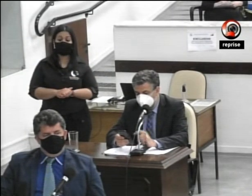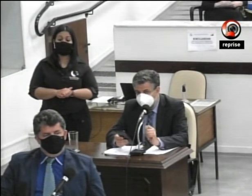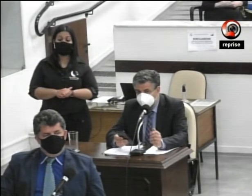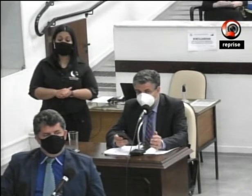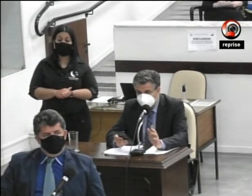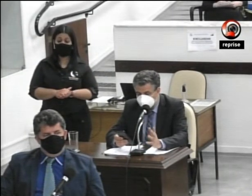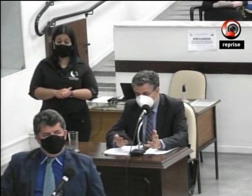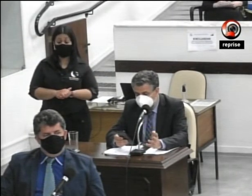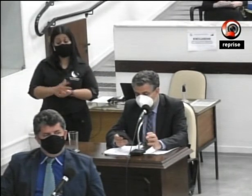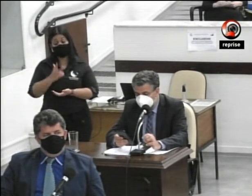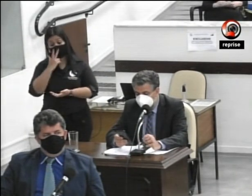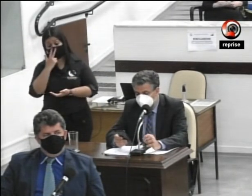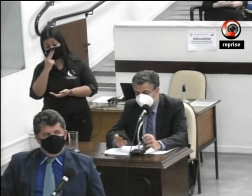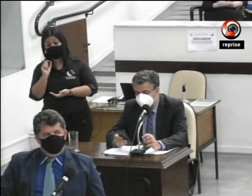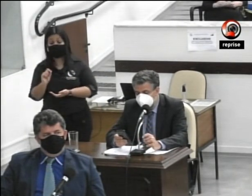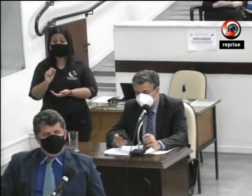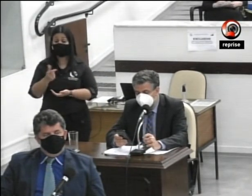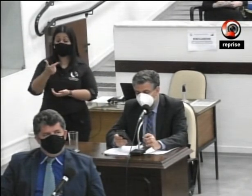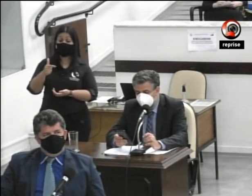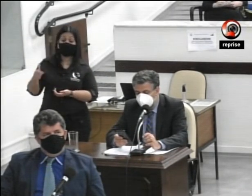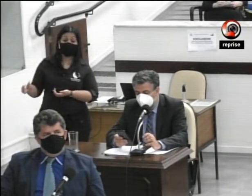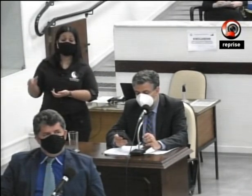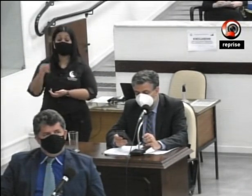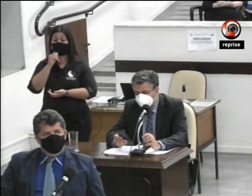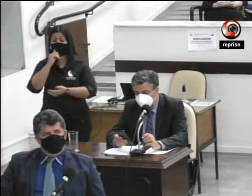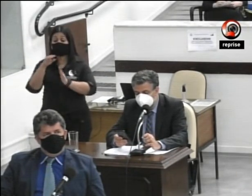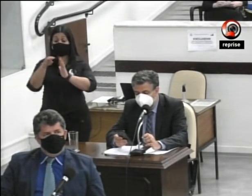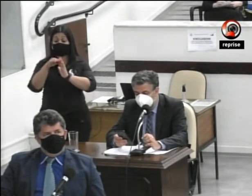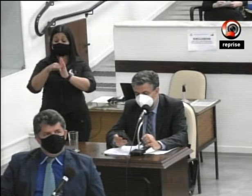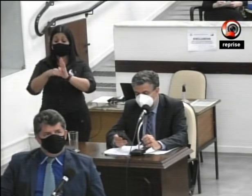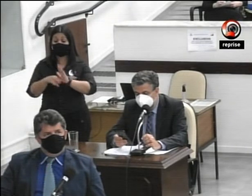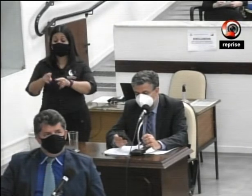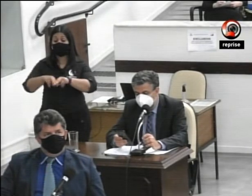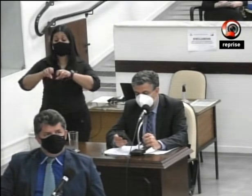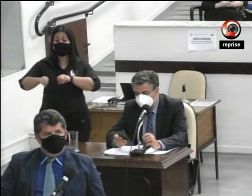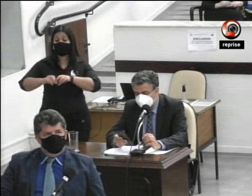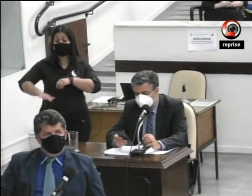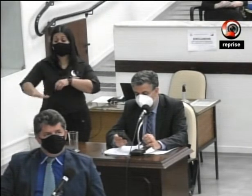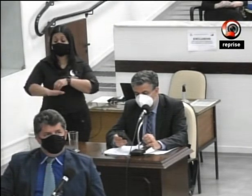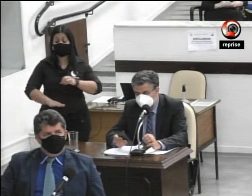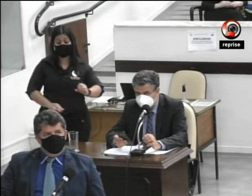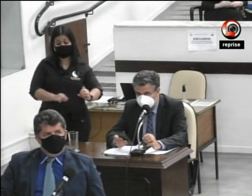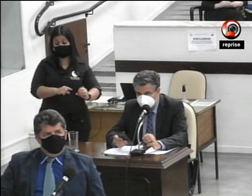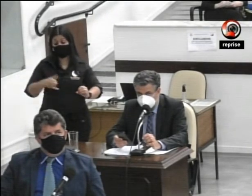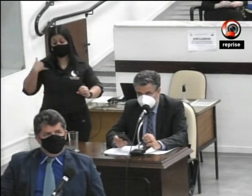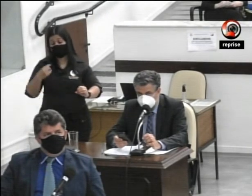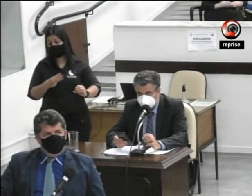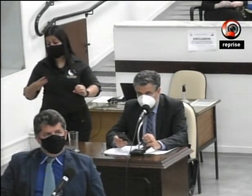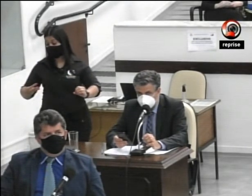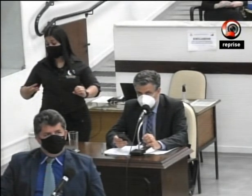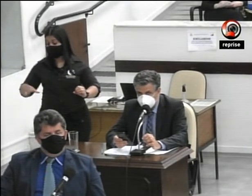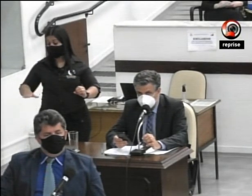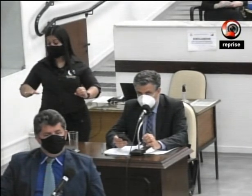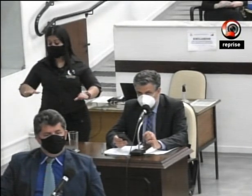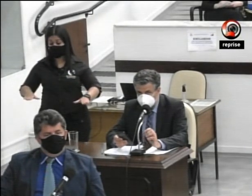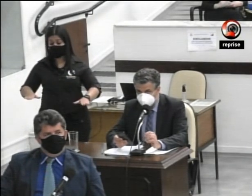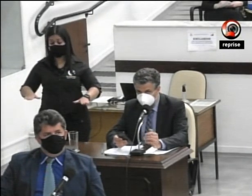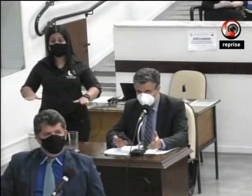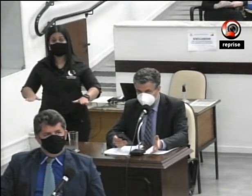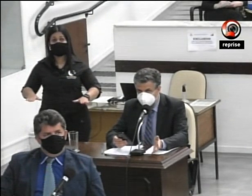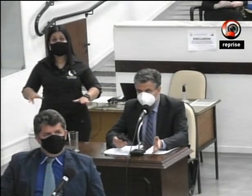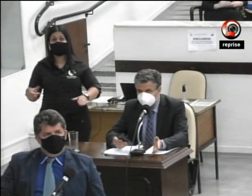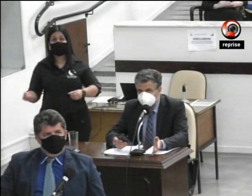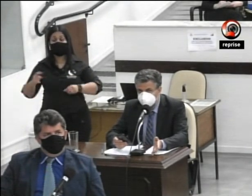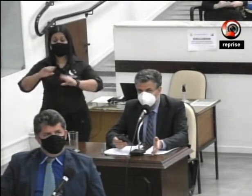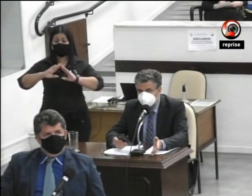me parece que não tinha um protocolo sobre a educação infantil de 0 a 3 anos. Eles vão voltar